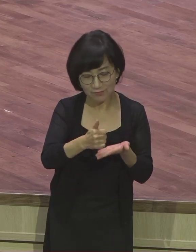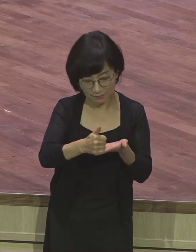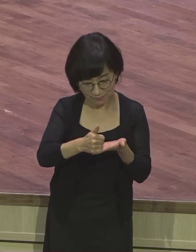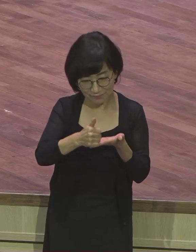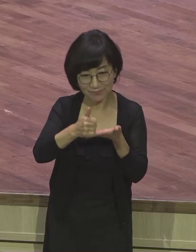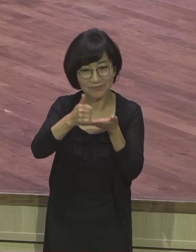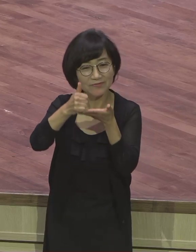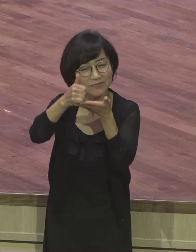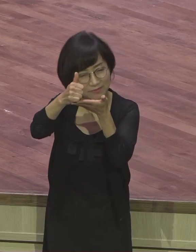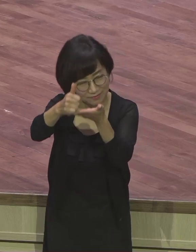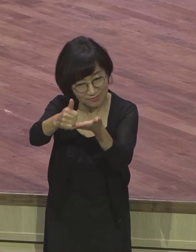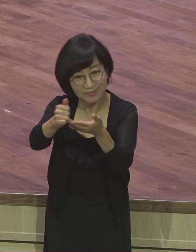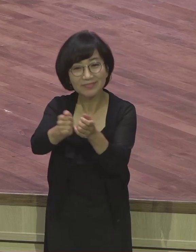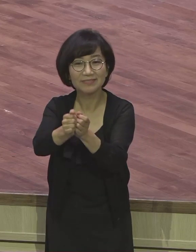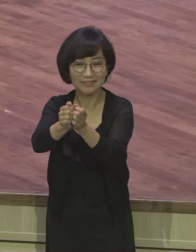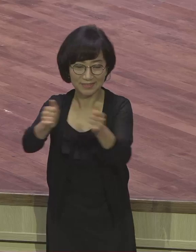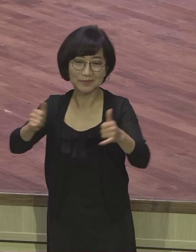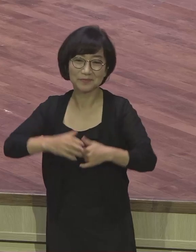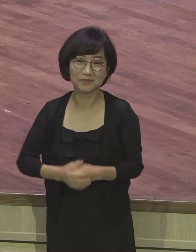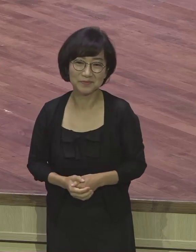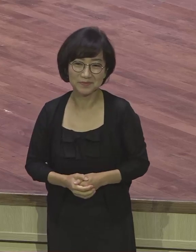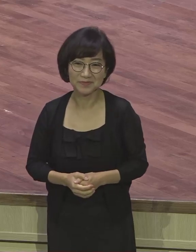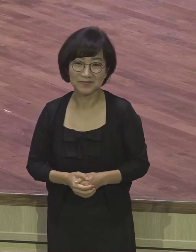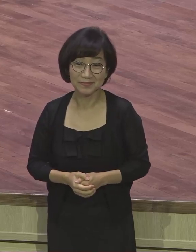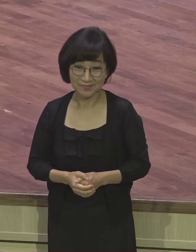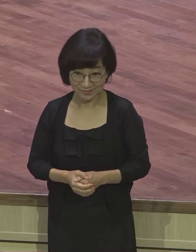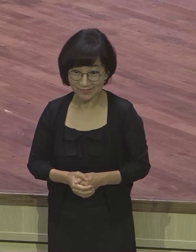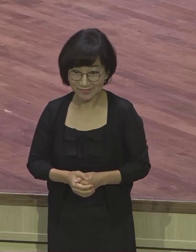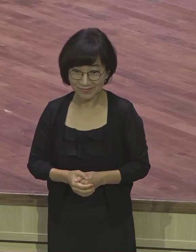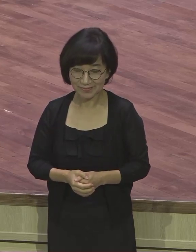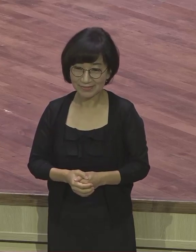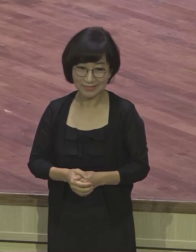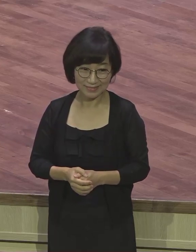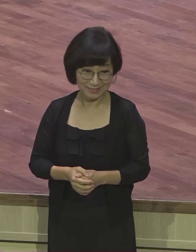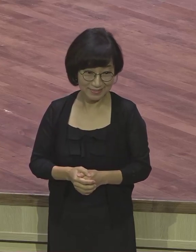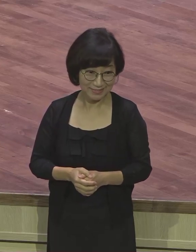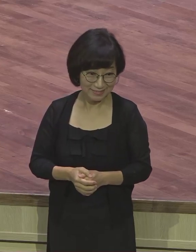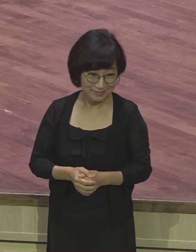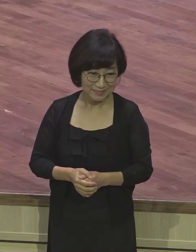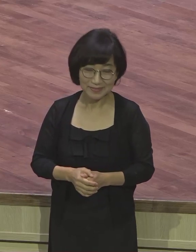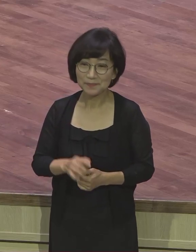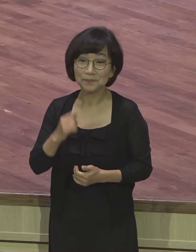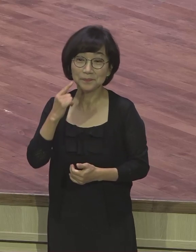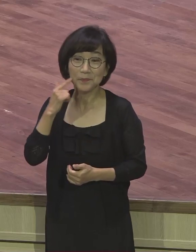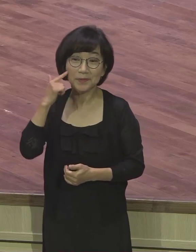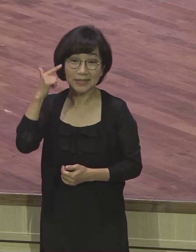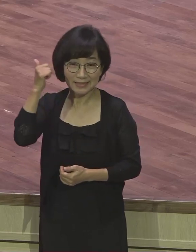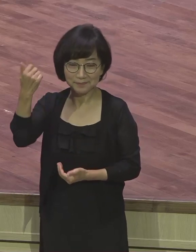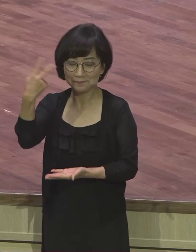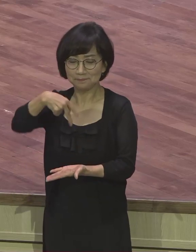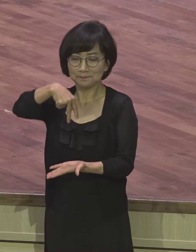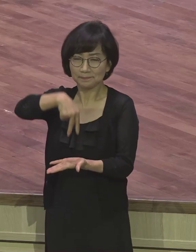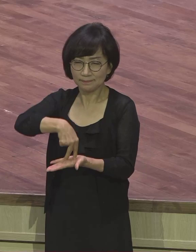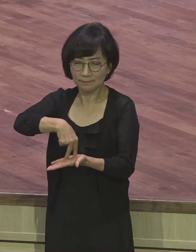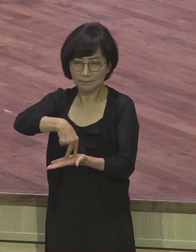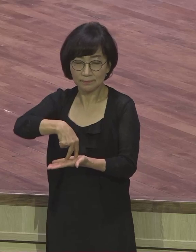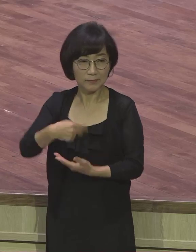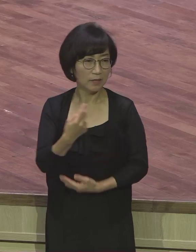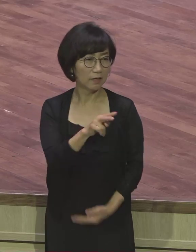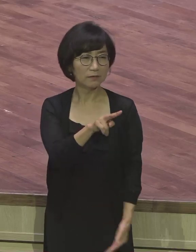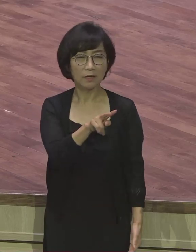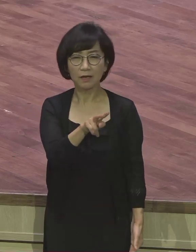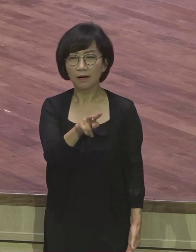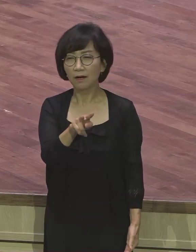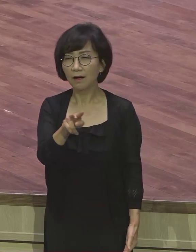한 사람 한 사람 모두 다 소중한 사람들. 그 목사가 돼봐야 알아요. 담임 목사가 돼봐야